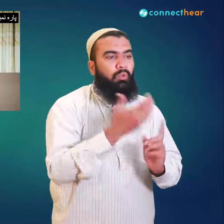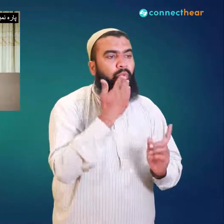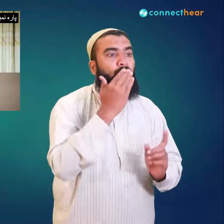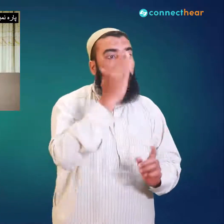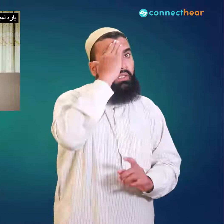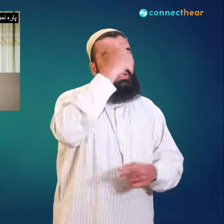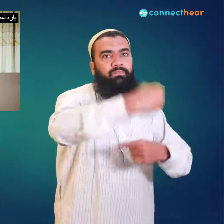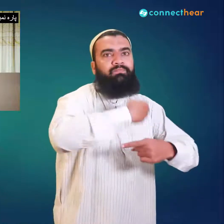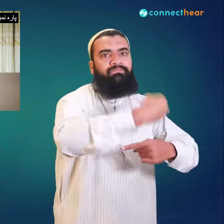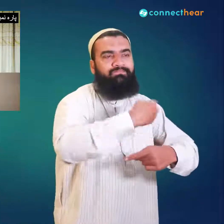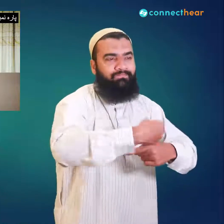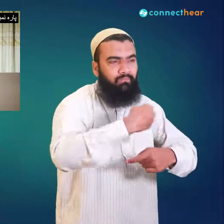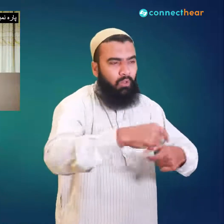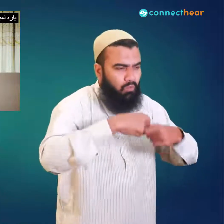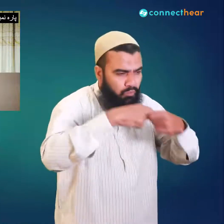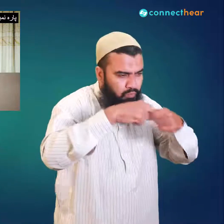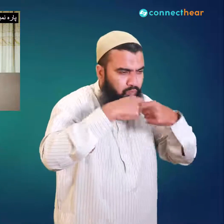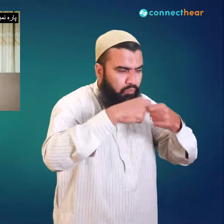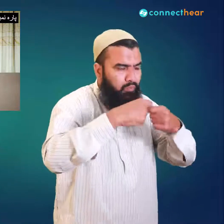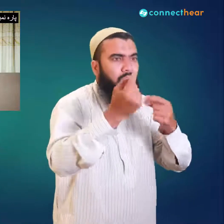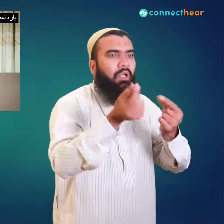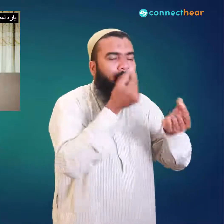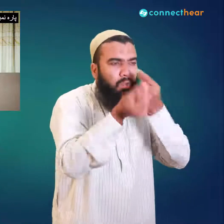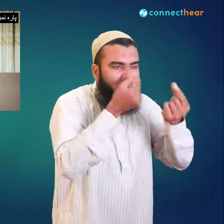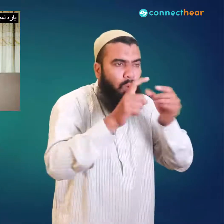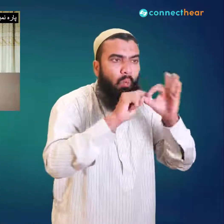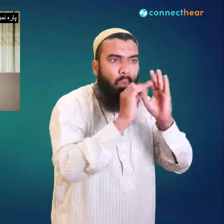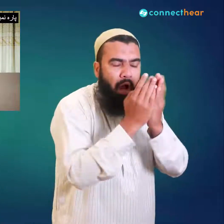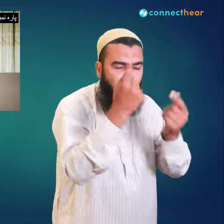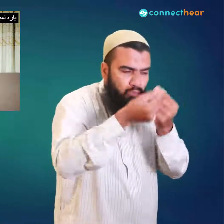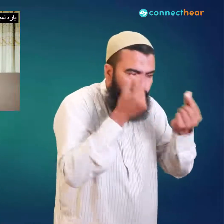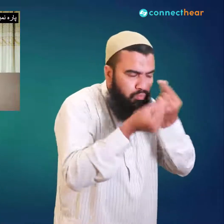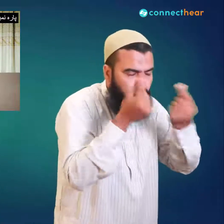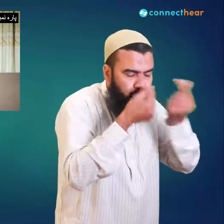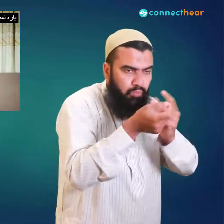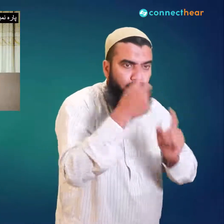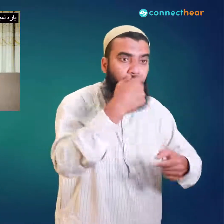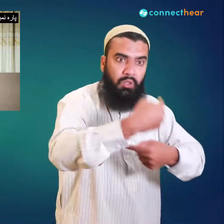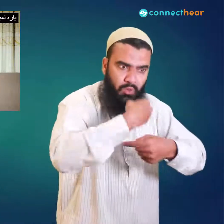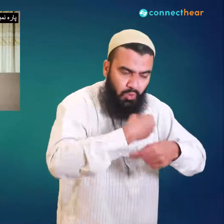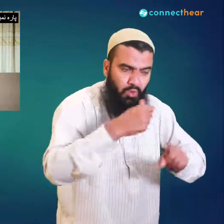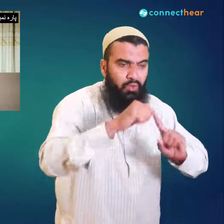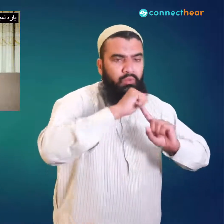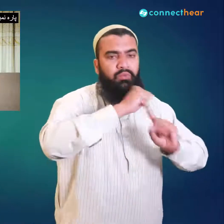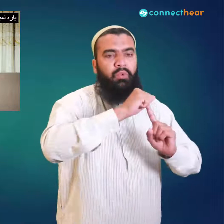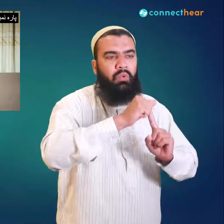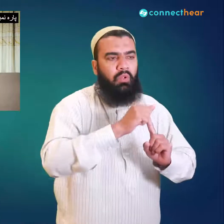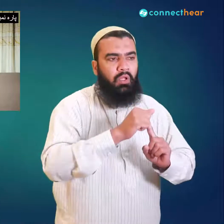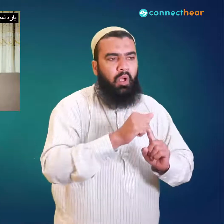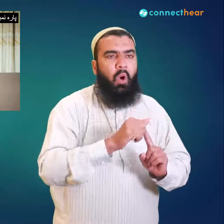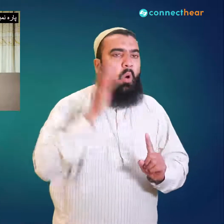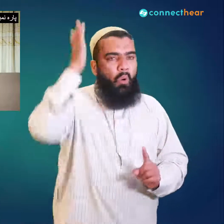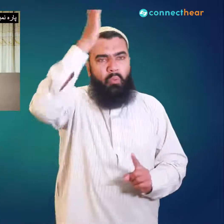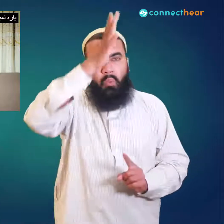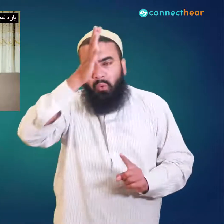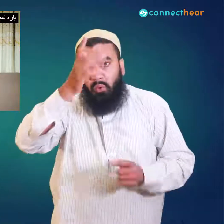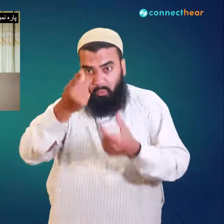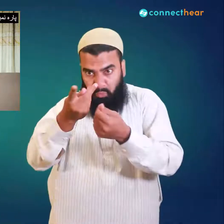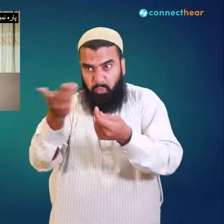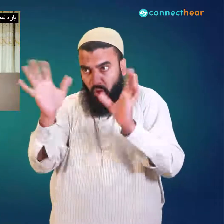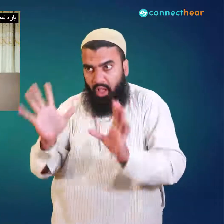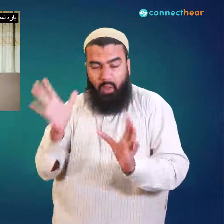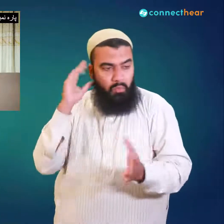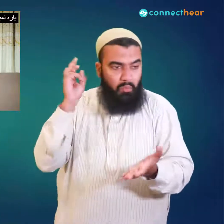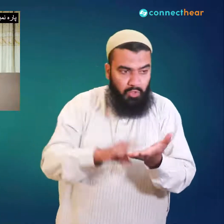رہا، جب ایک جماعت یہ فریضہ یعنی دین کی سمجھ بوجھ کا حاصل کر لے تو بقیہ